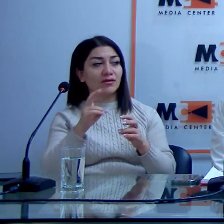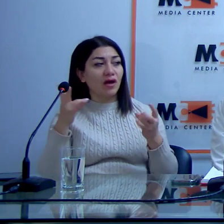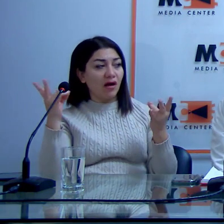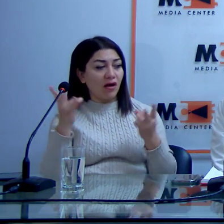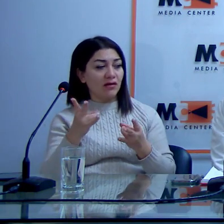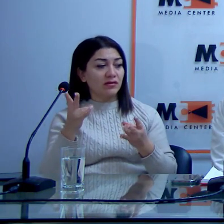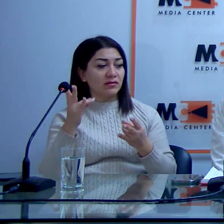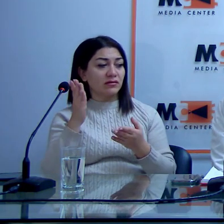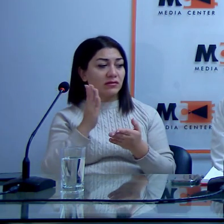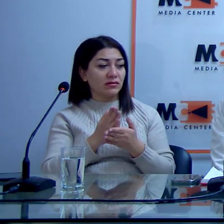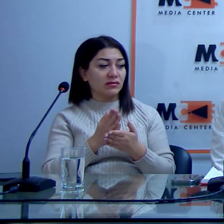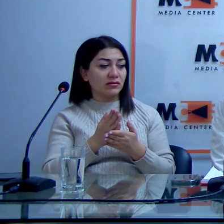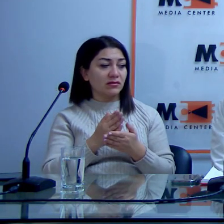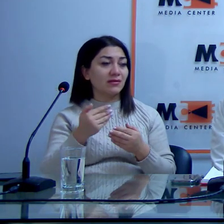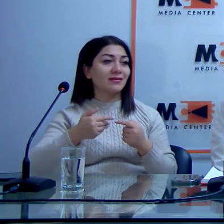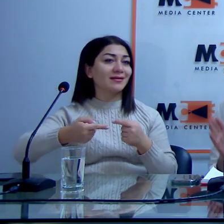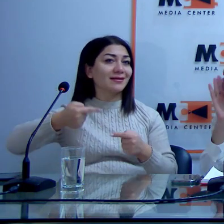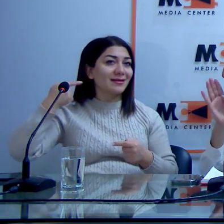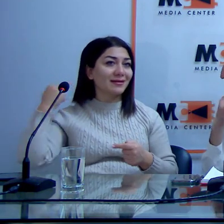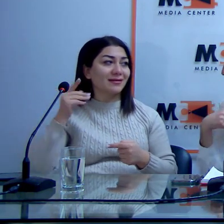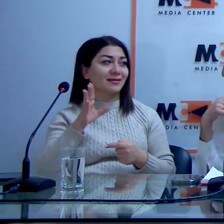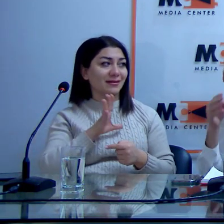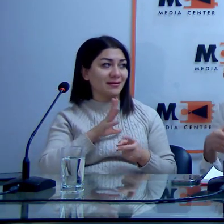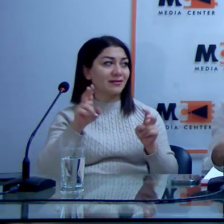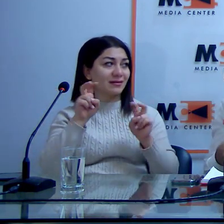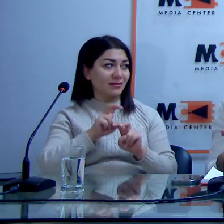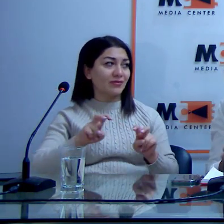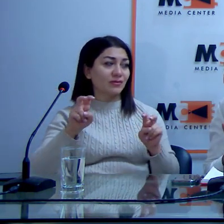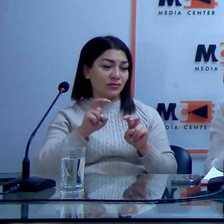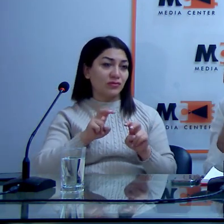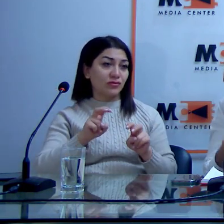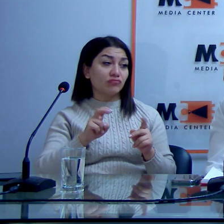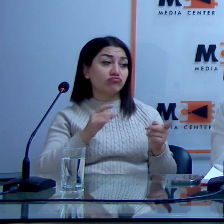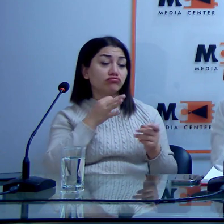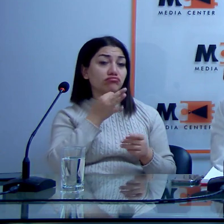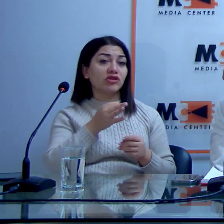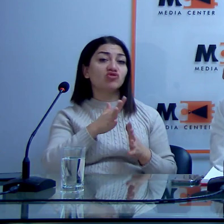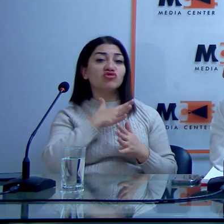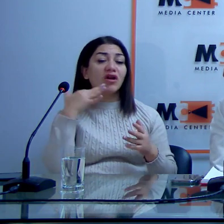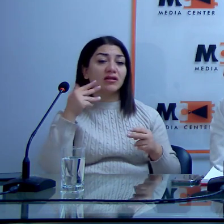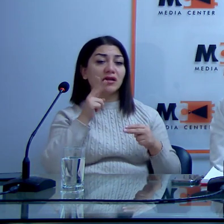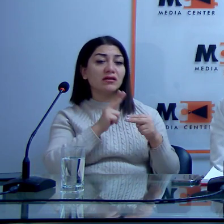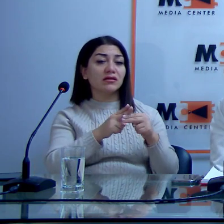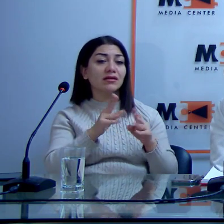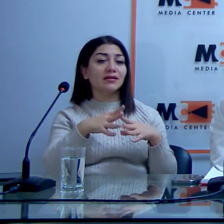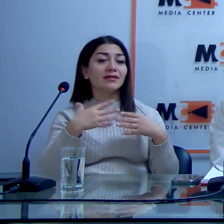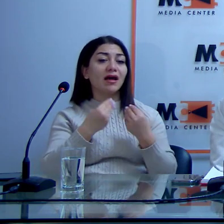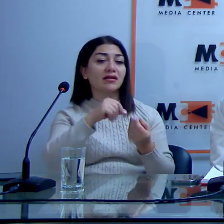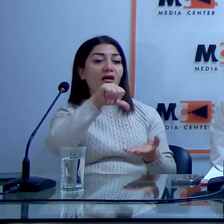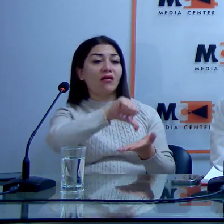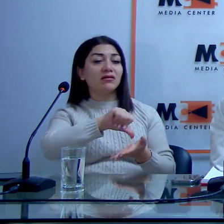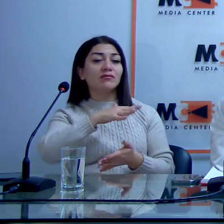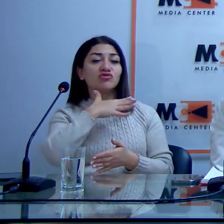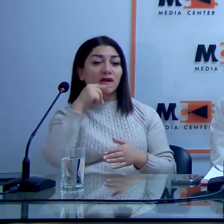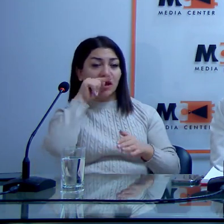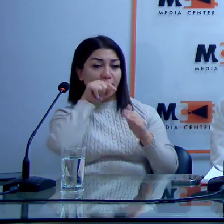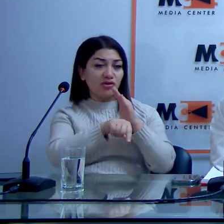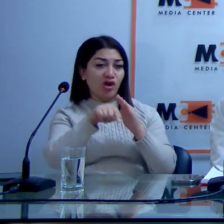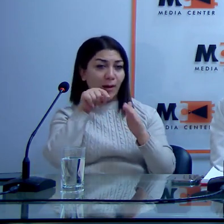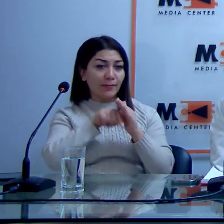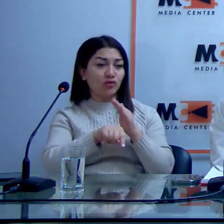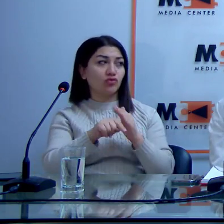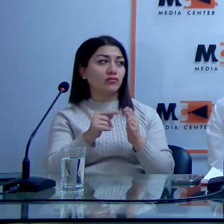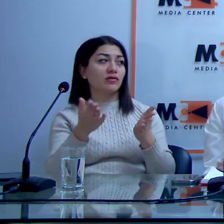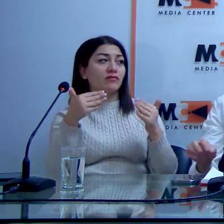ես դա կարող եմ լրացնել նախկին իմ հետազոտական փորձից, շատ են միջամտում ընտանիքի անդամները, որոշումների